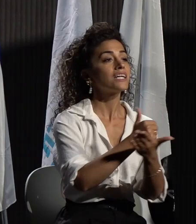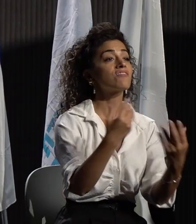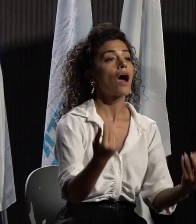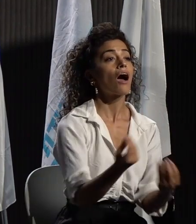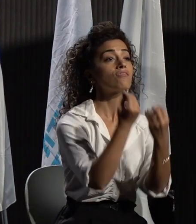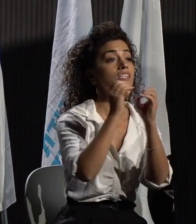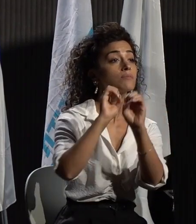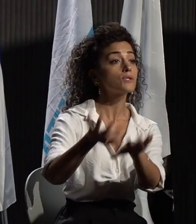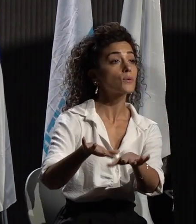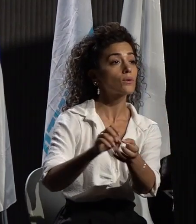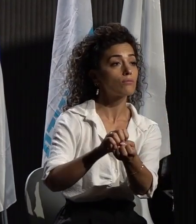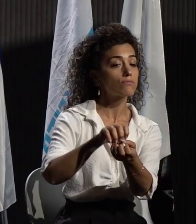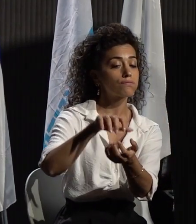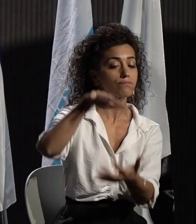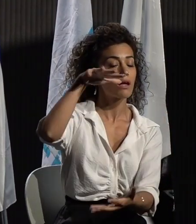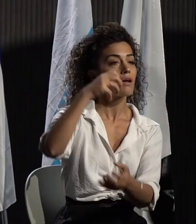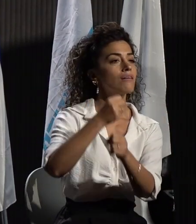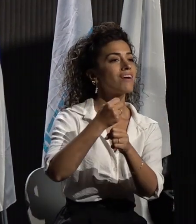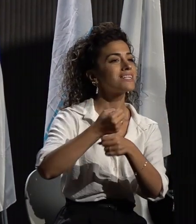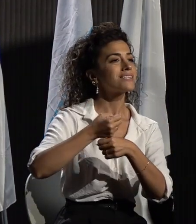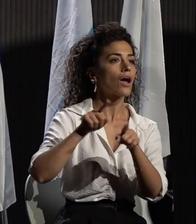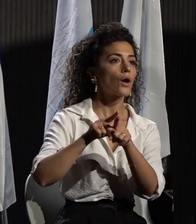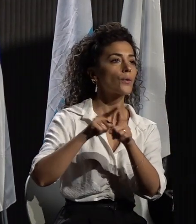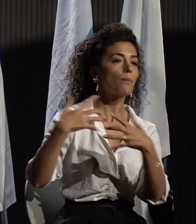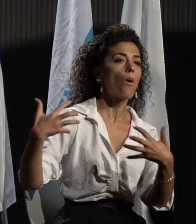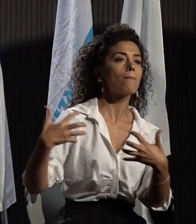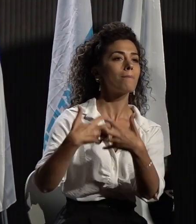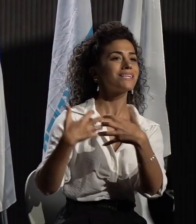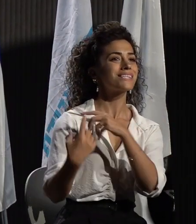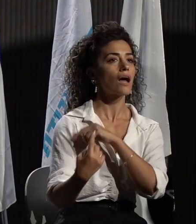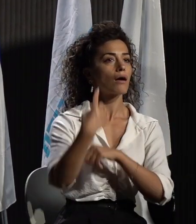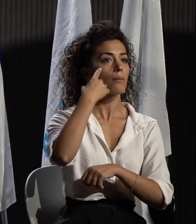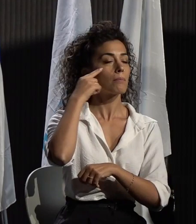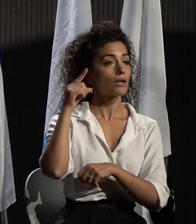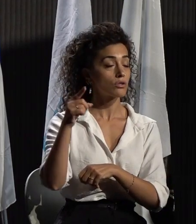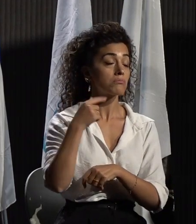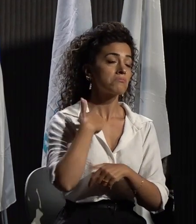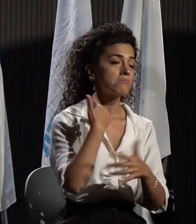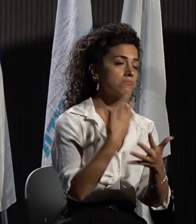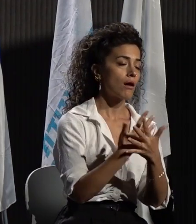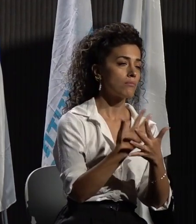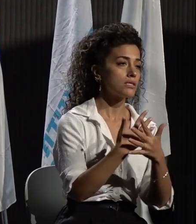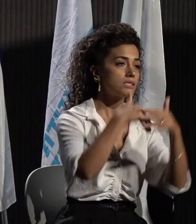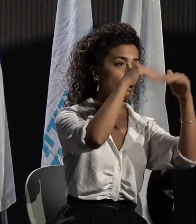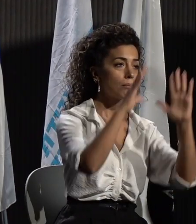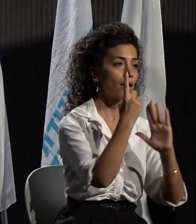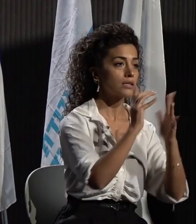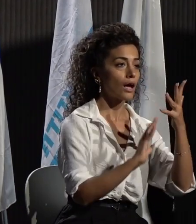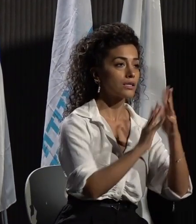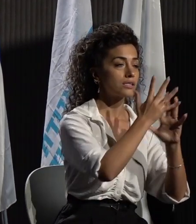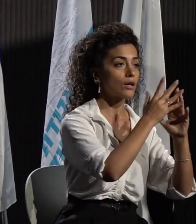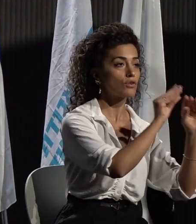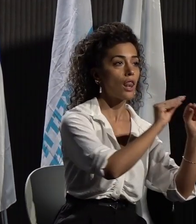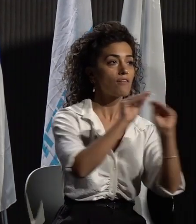הזרוקים, אך הקימה מיצג מרשים, כדאי להעביר לשם בית שרוף אחד, שיהיה תריס